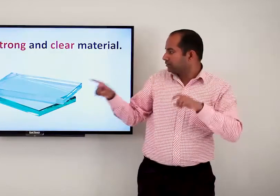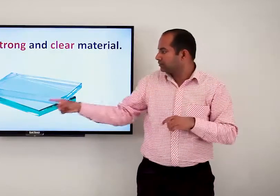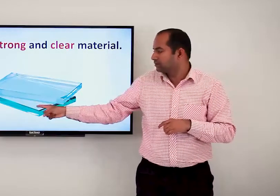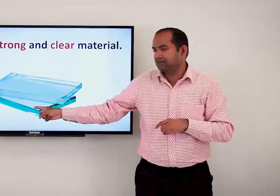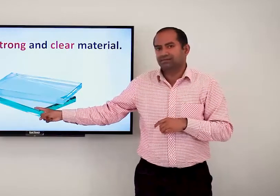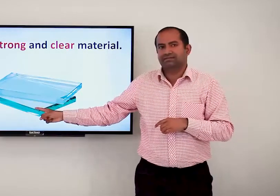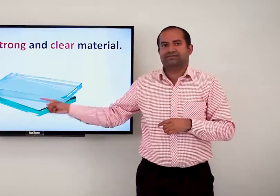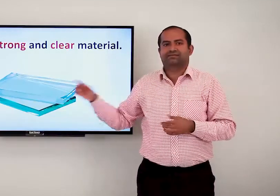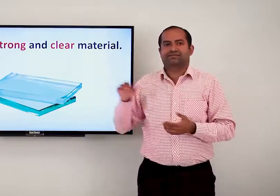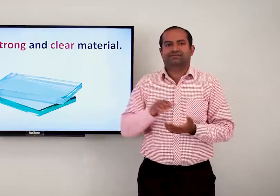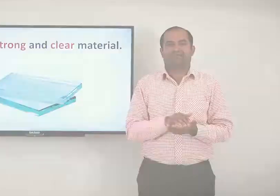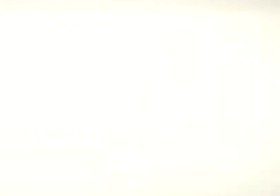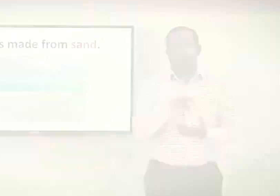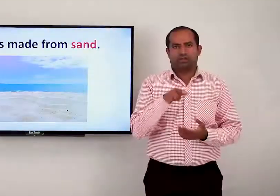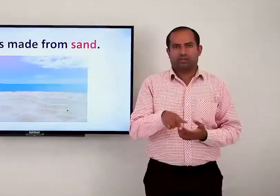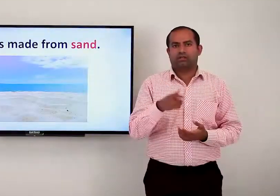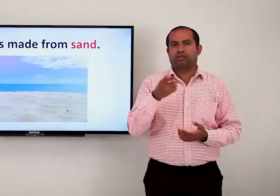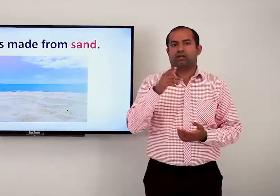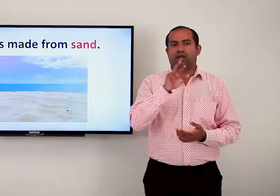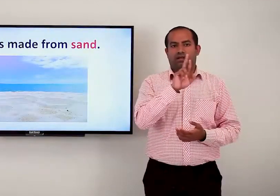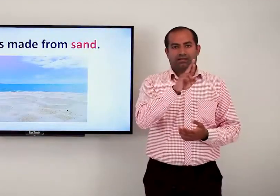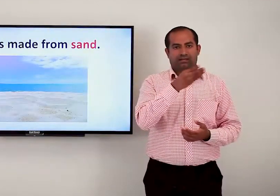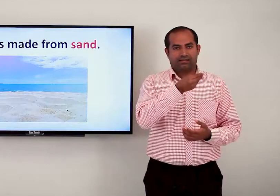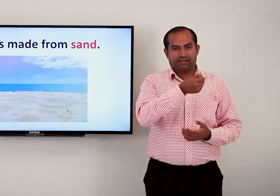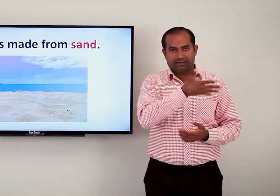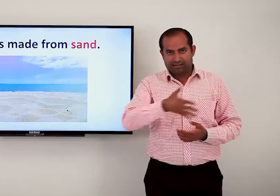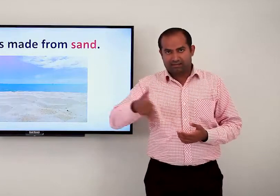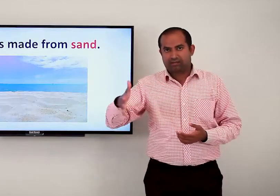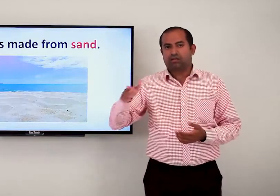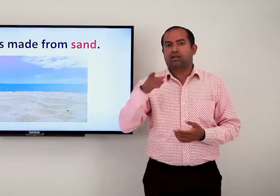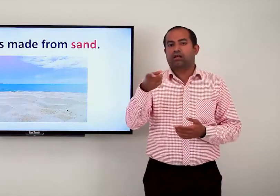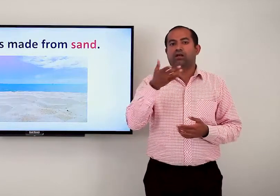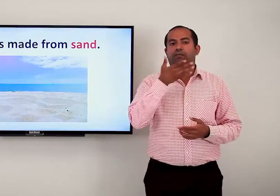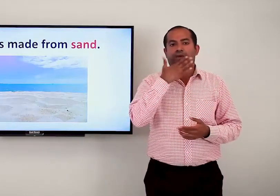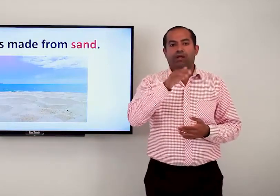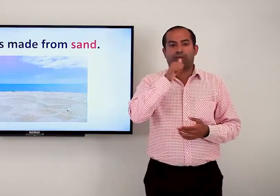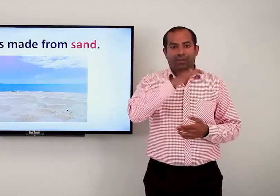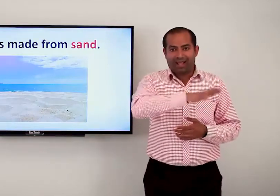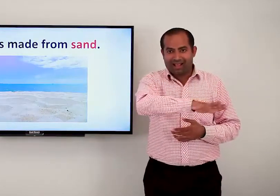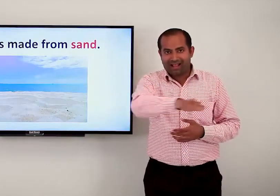शीशे की तस्वीर है। शीशा रेत से तैयार किया जाता है।